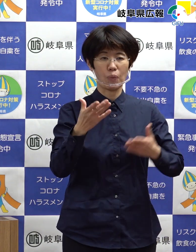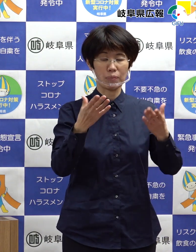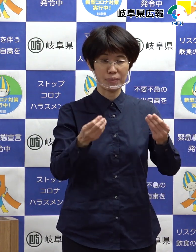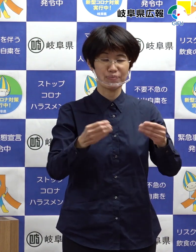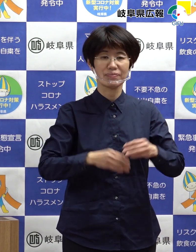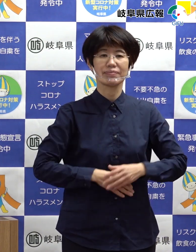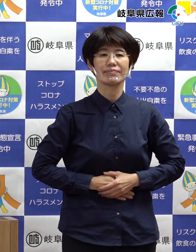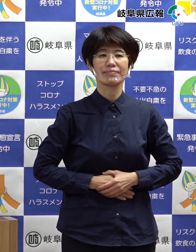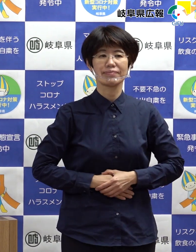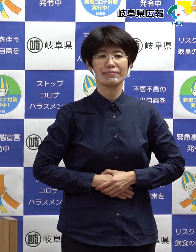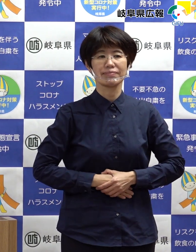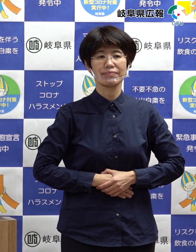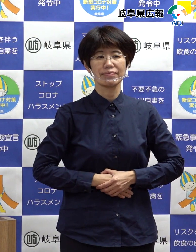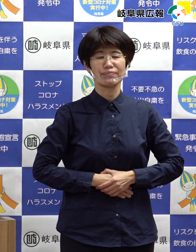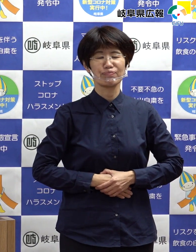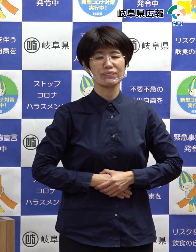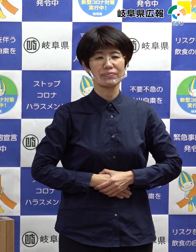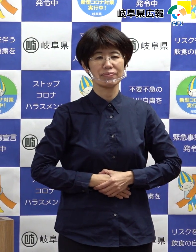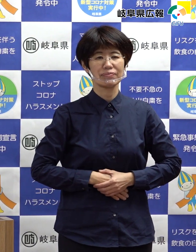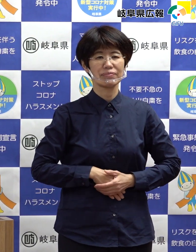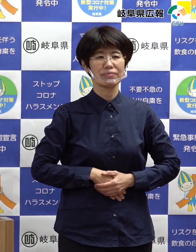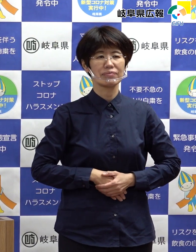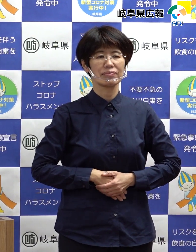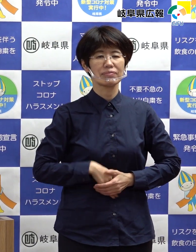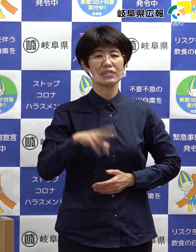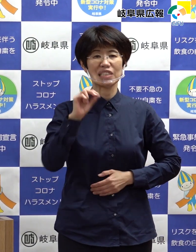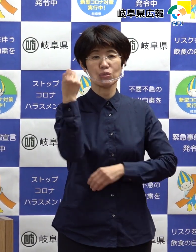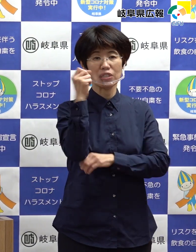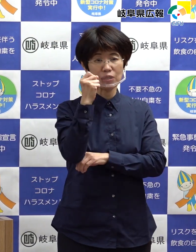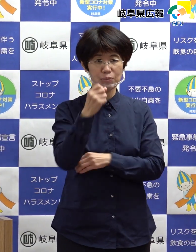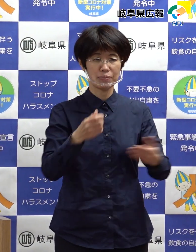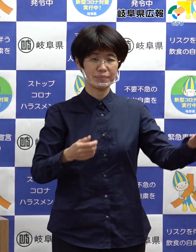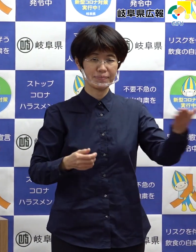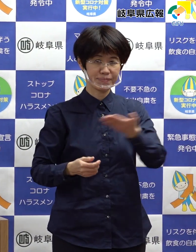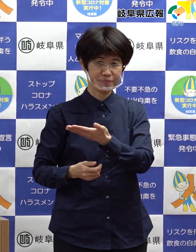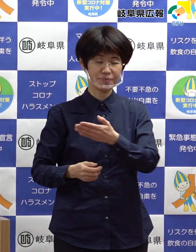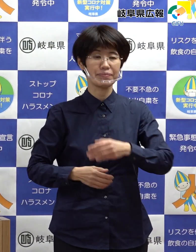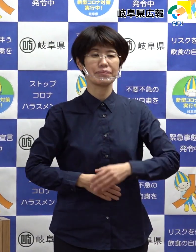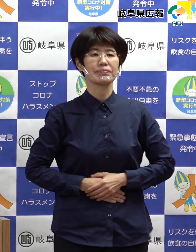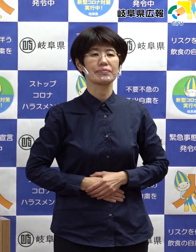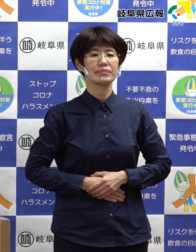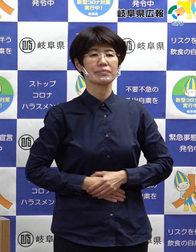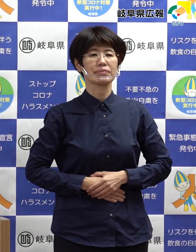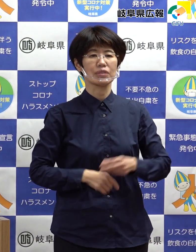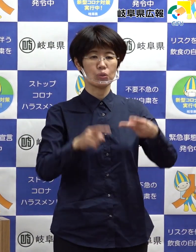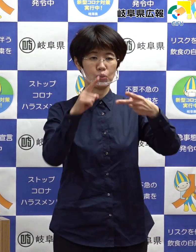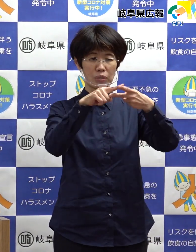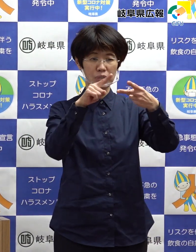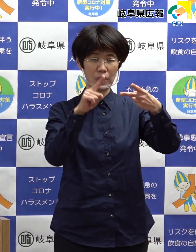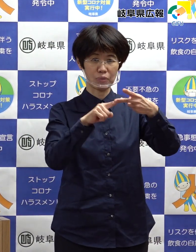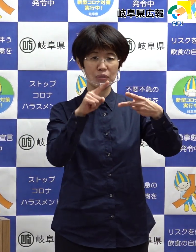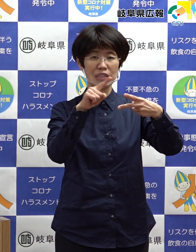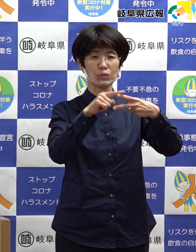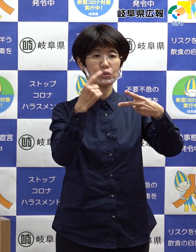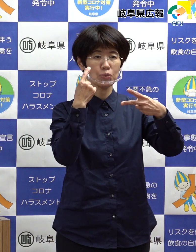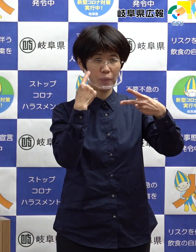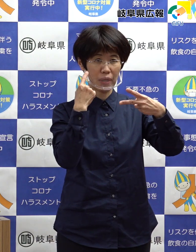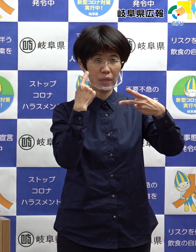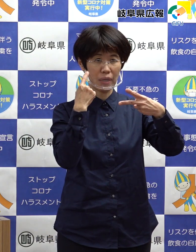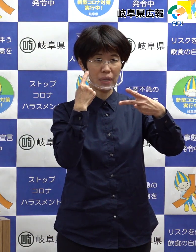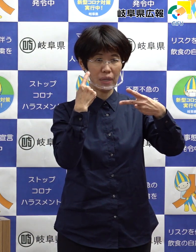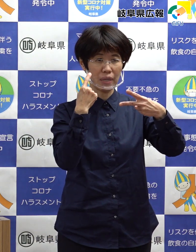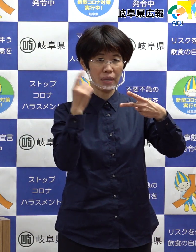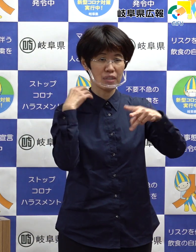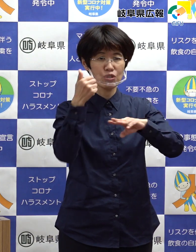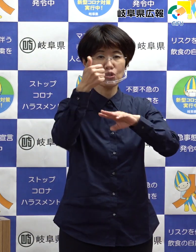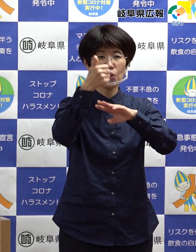それでは各社さんお願いします。岐阜新聞さん。 はい、岐阜新聞の下まで、2つありまして、1つは首相